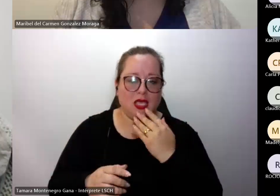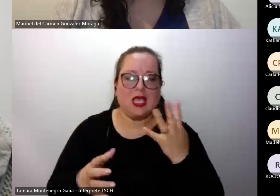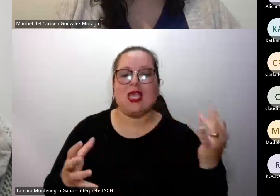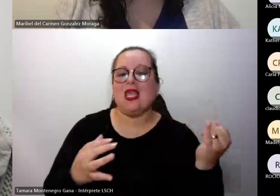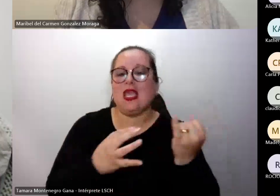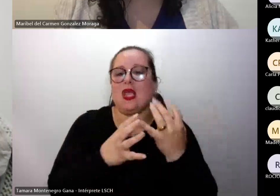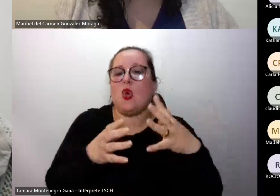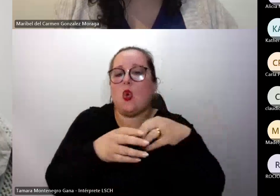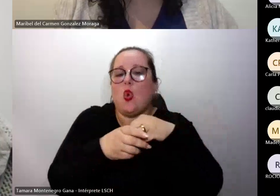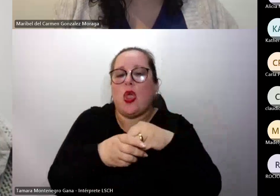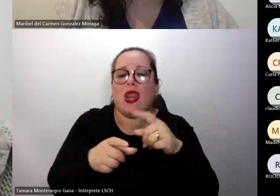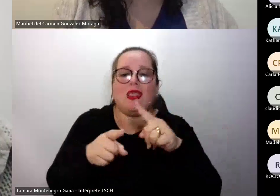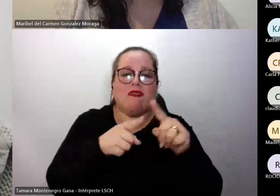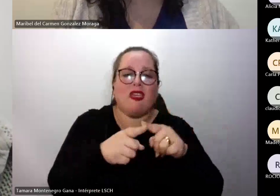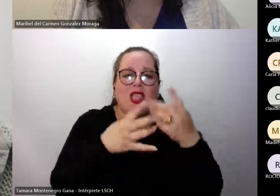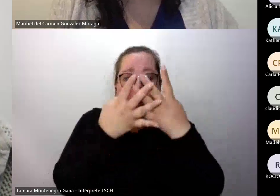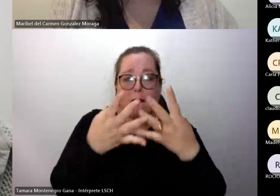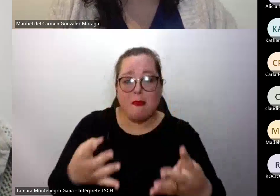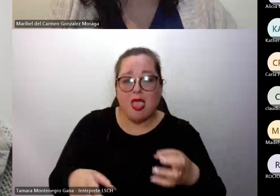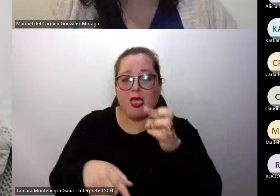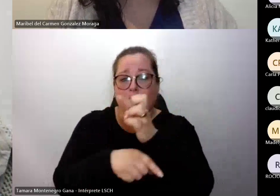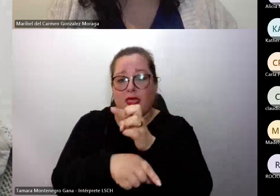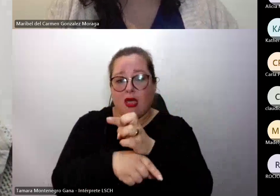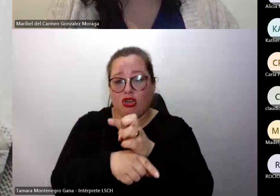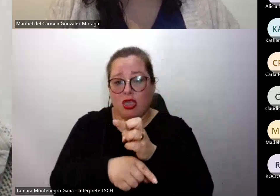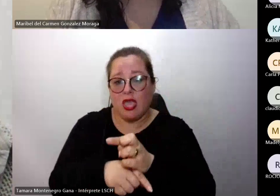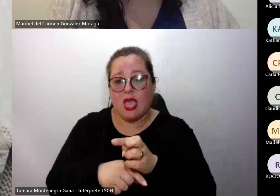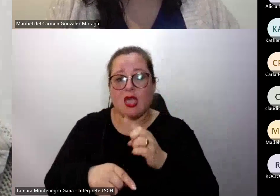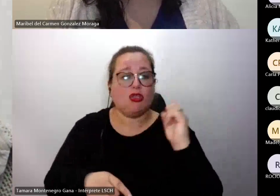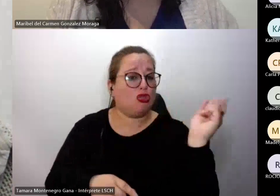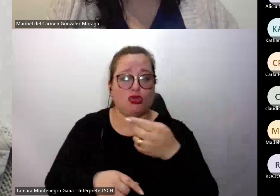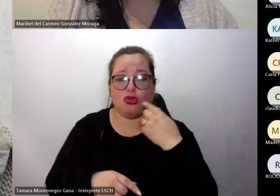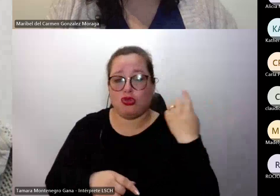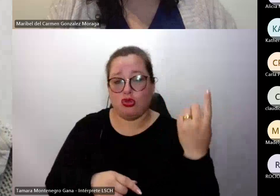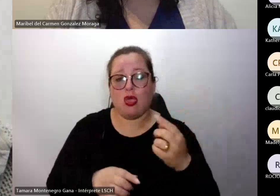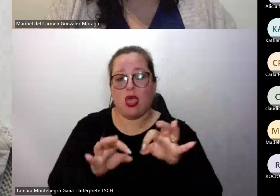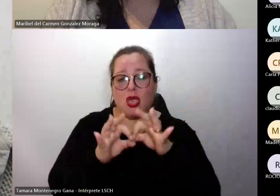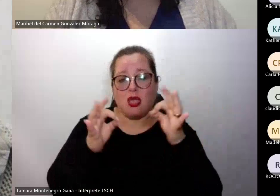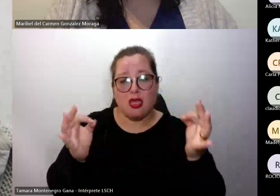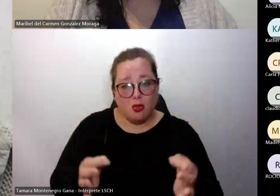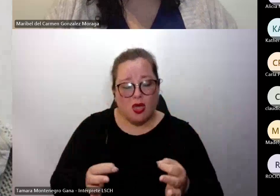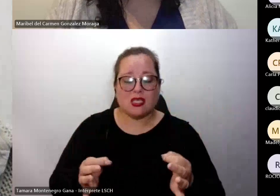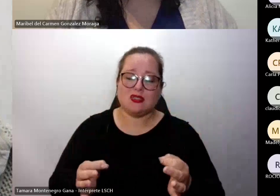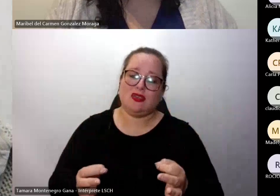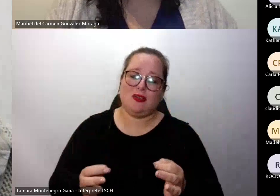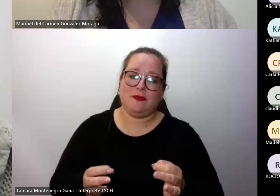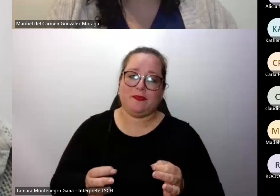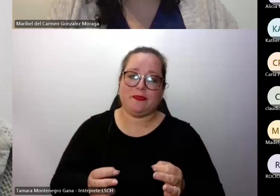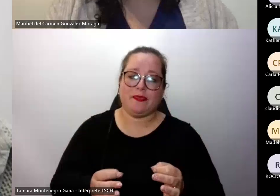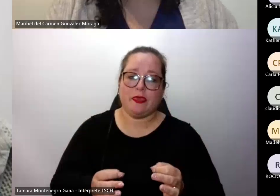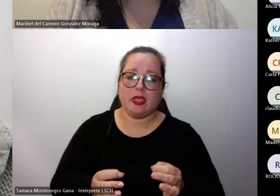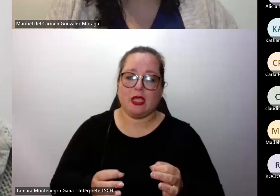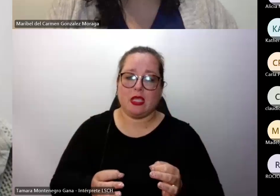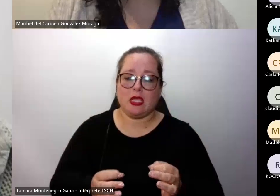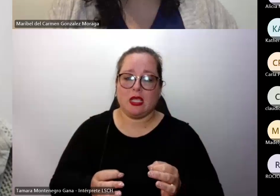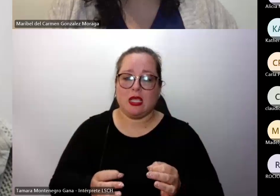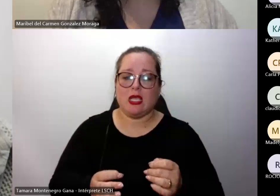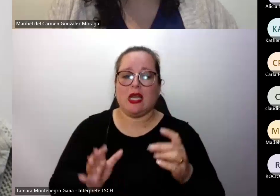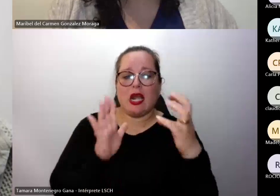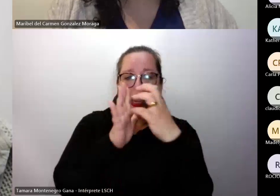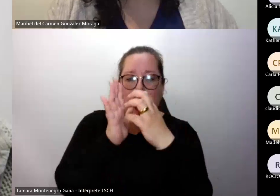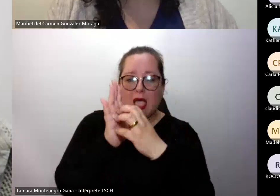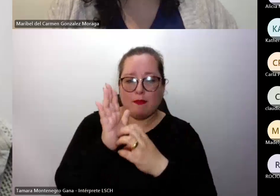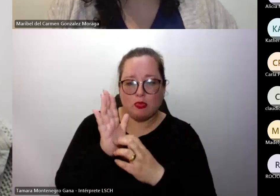distintas mallas de pedagogías, en particular, ¿no es cierto?, nos convoca la educación, em, asignaturas